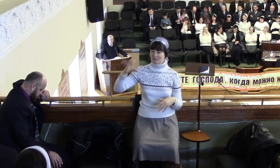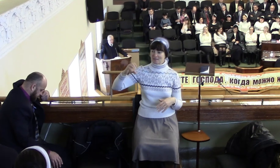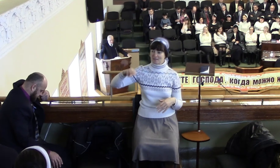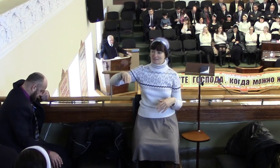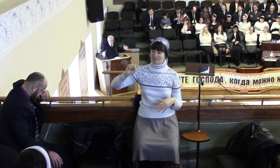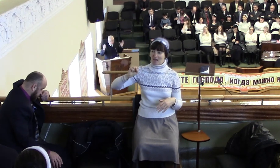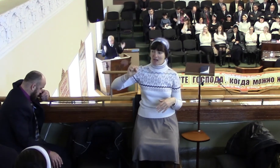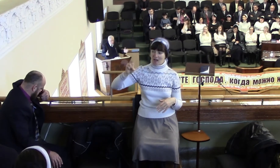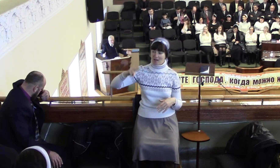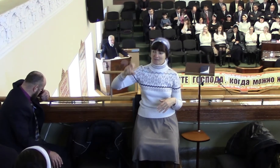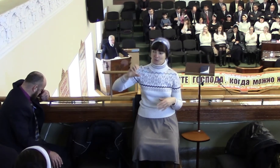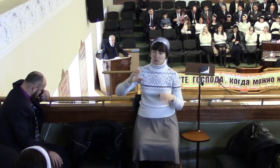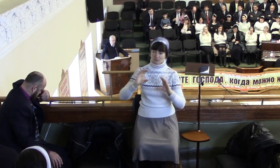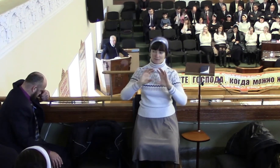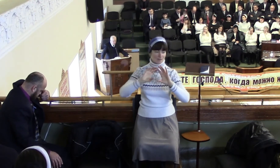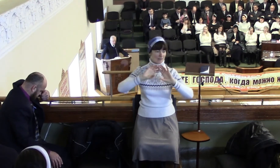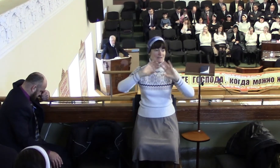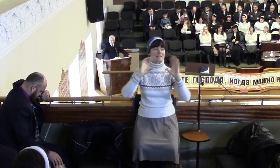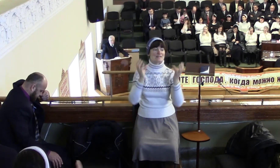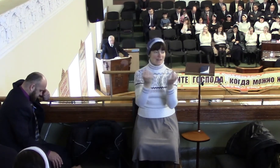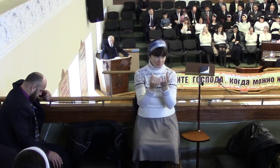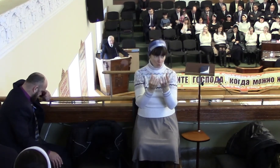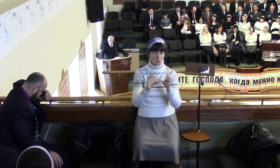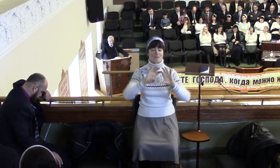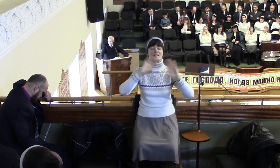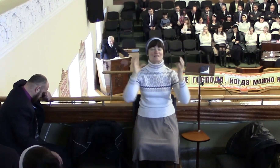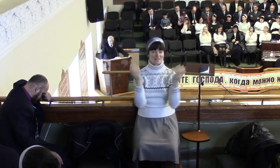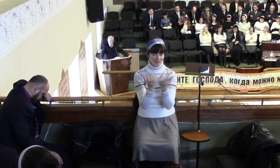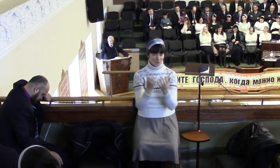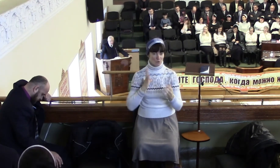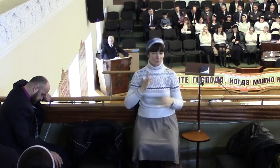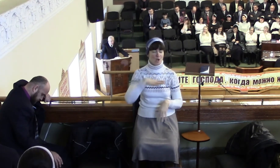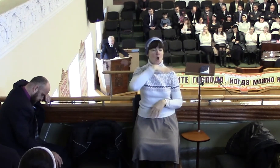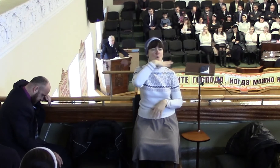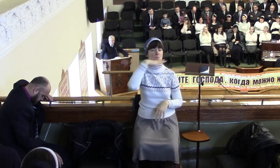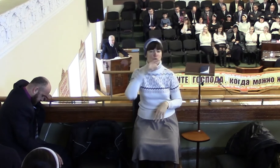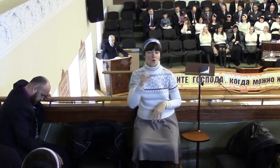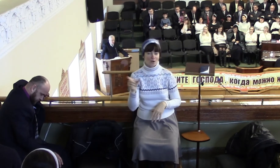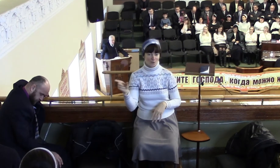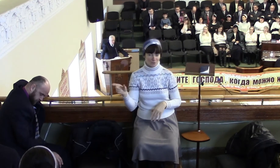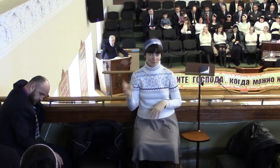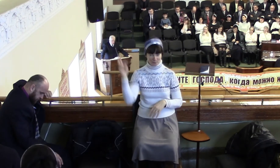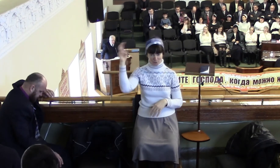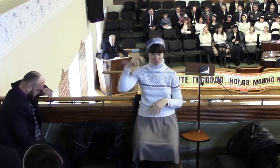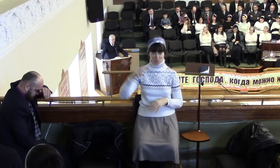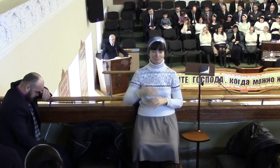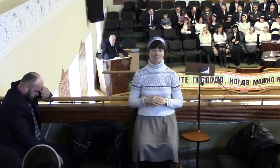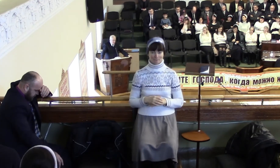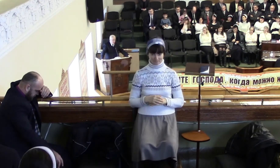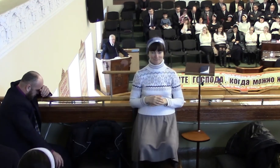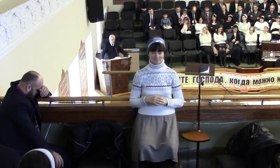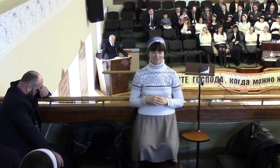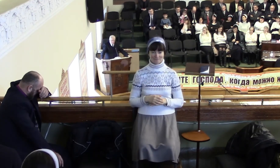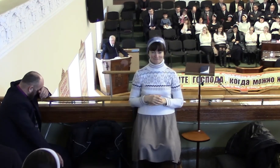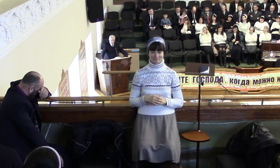наполнен, и Билли Грэм проповедовал о Иисусе Христе распятом. Друзья дорогие, он говорил, что